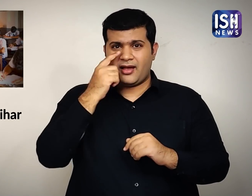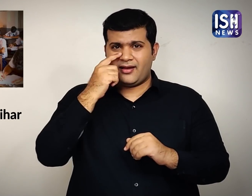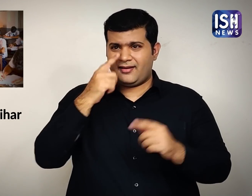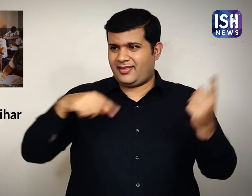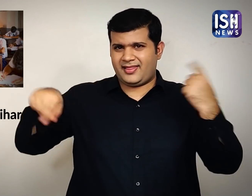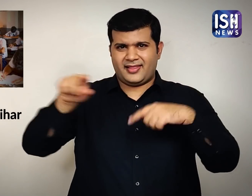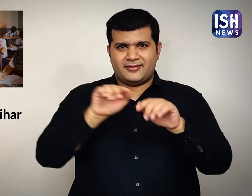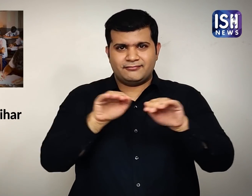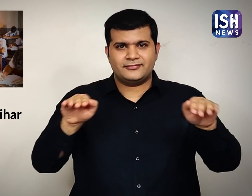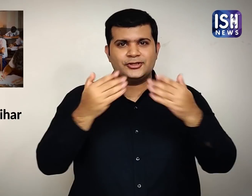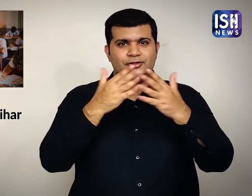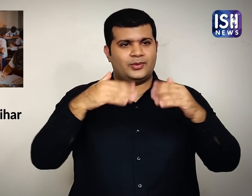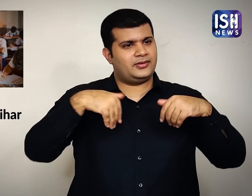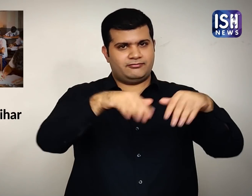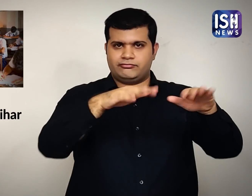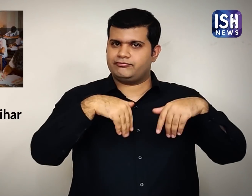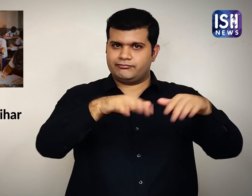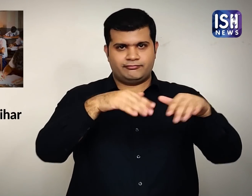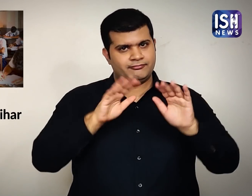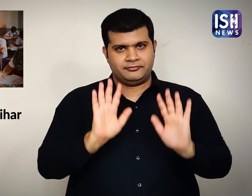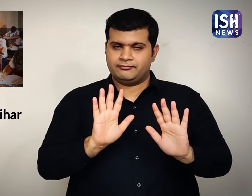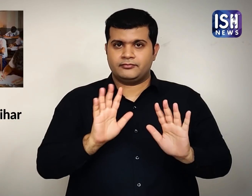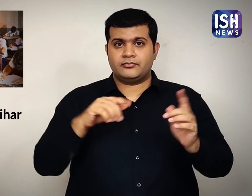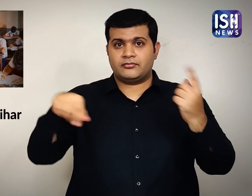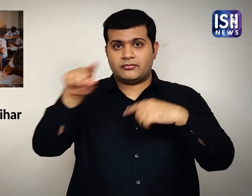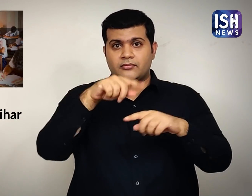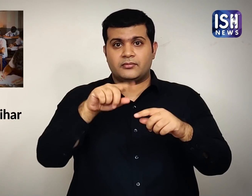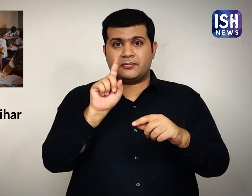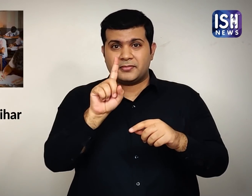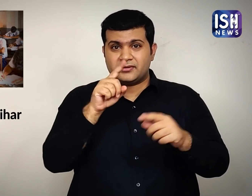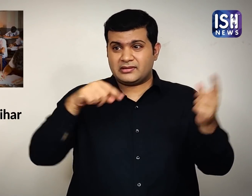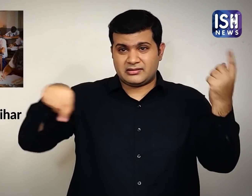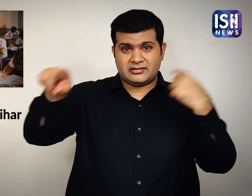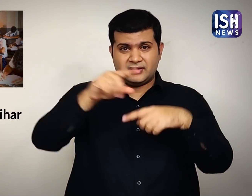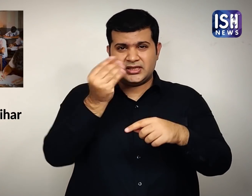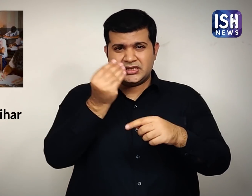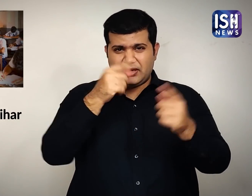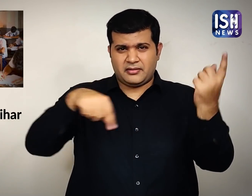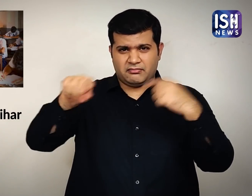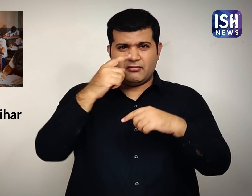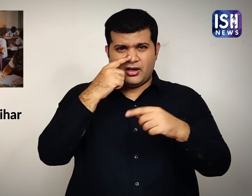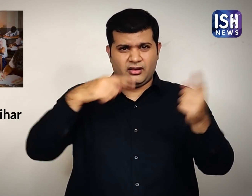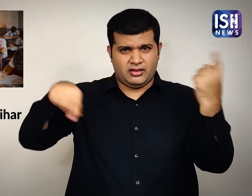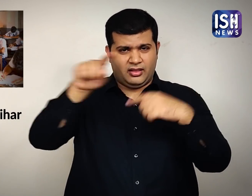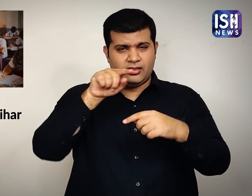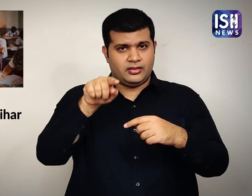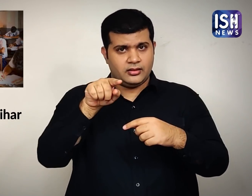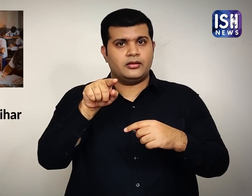कई चात्राएं स्कूल में चुट्टी लेती है या बस बीच में ही स्कूल छोड़ देती है